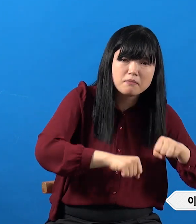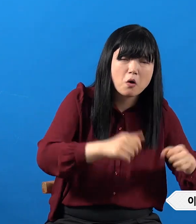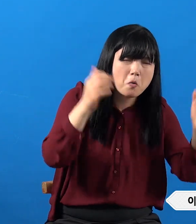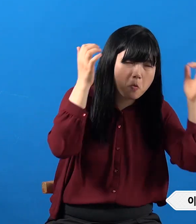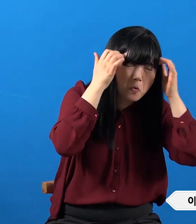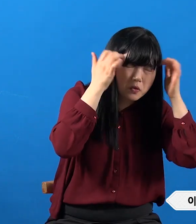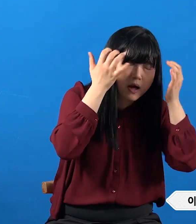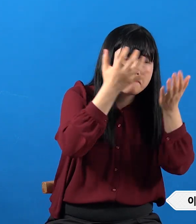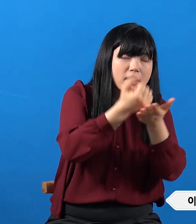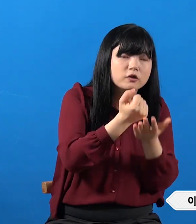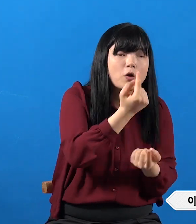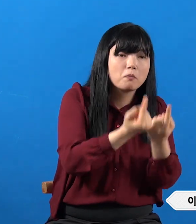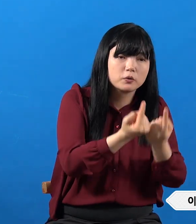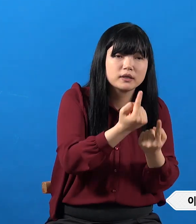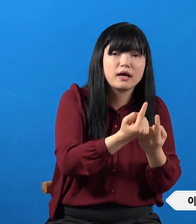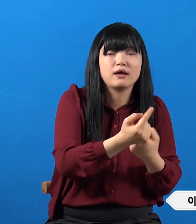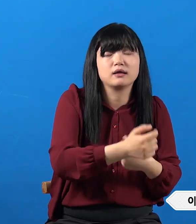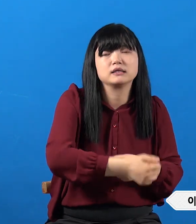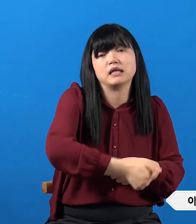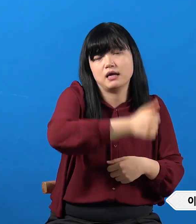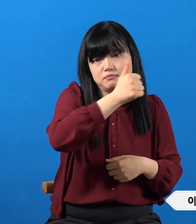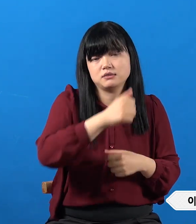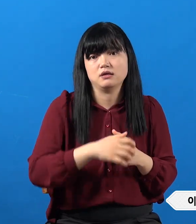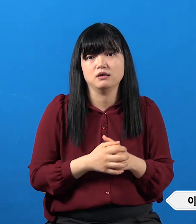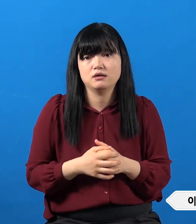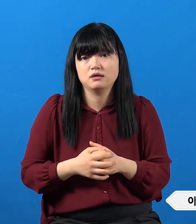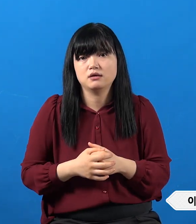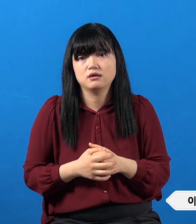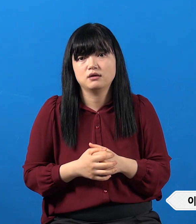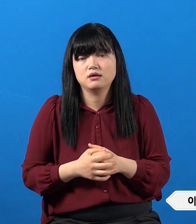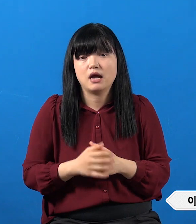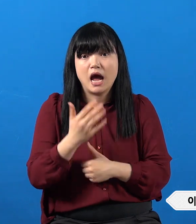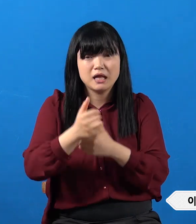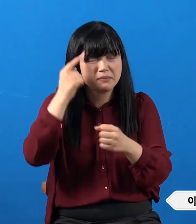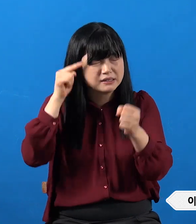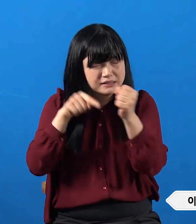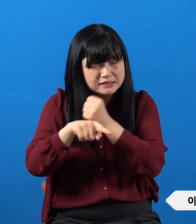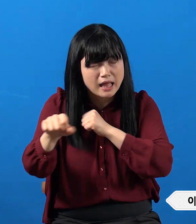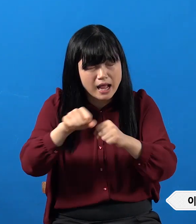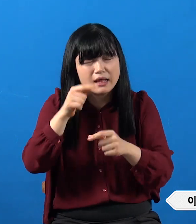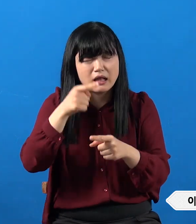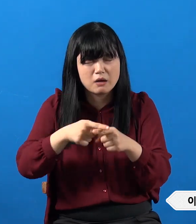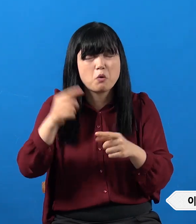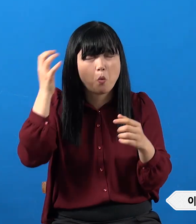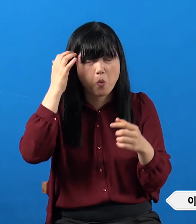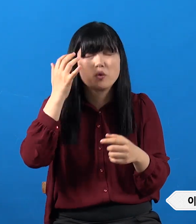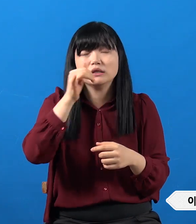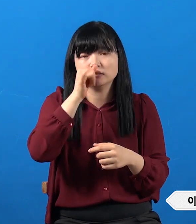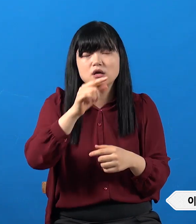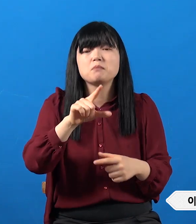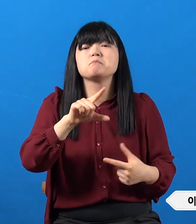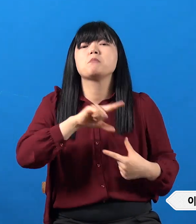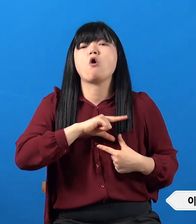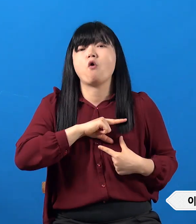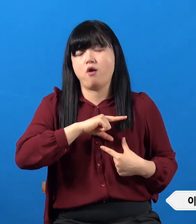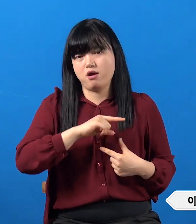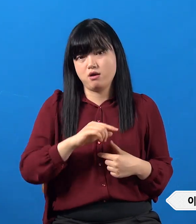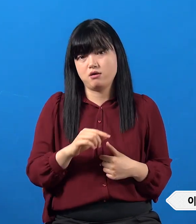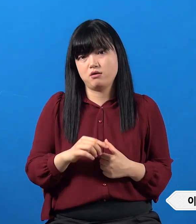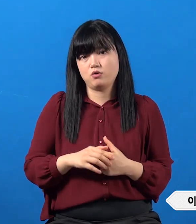행함으로 고난받는 것보다 나으리라. 하나님의 뜻을 행하다 보면 고난도 있어요. 그건 명예로운